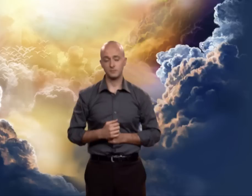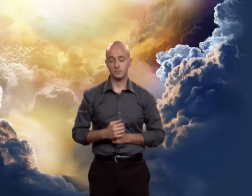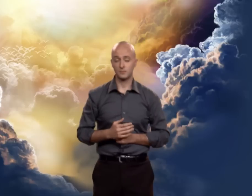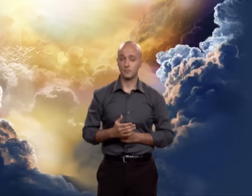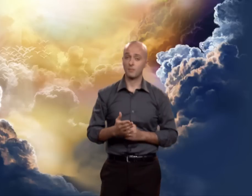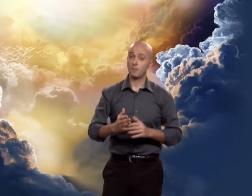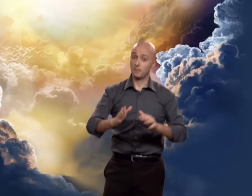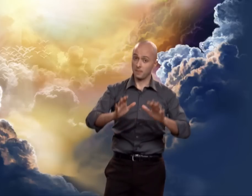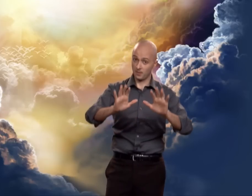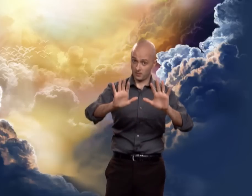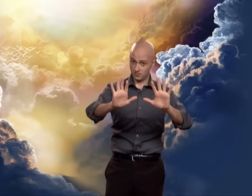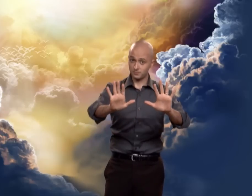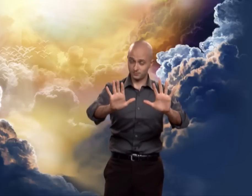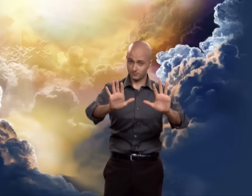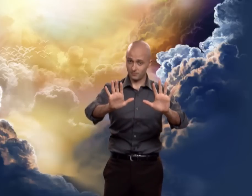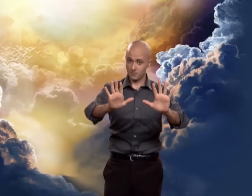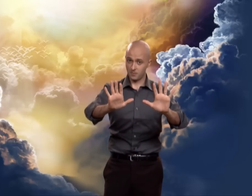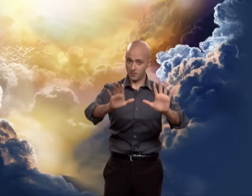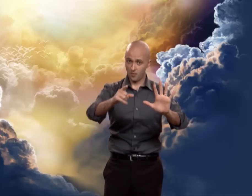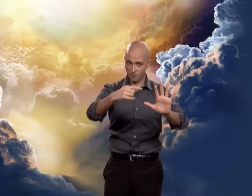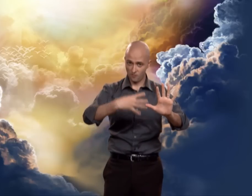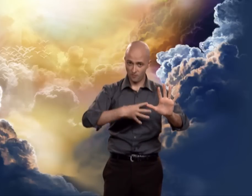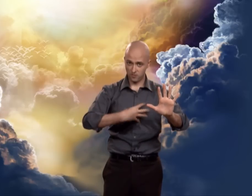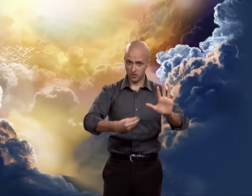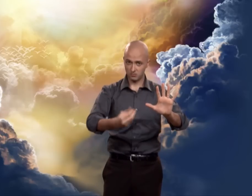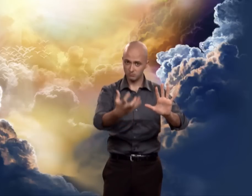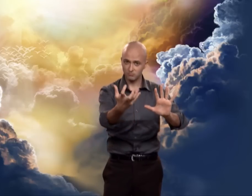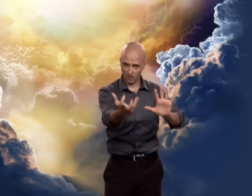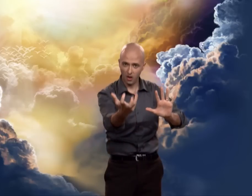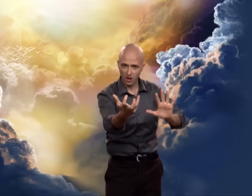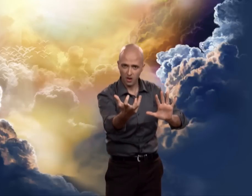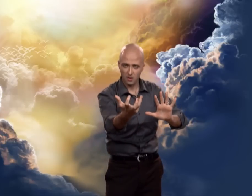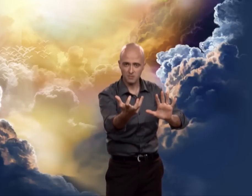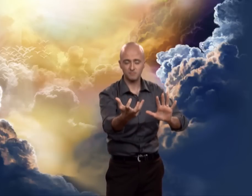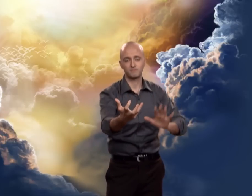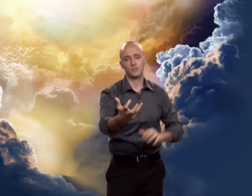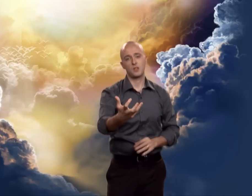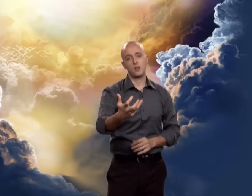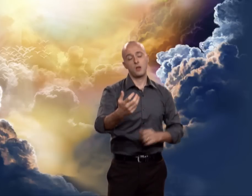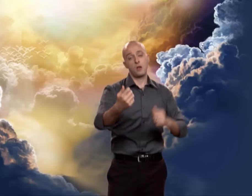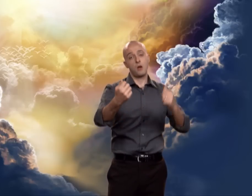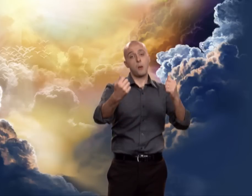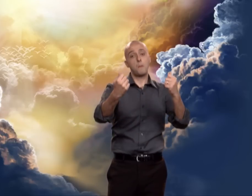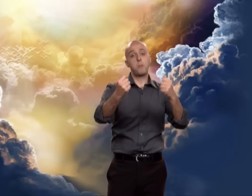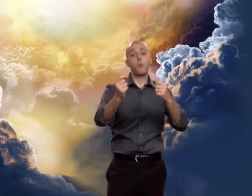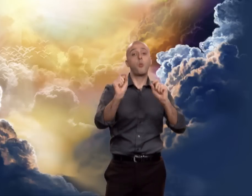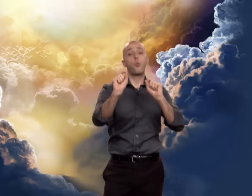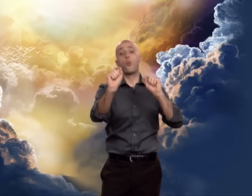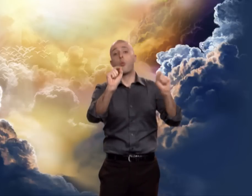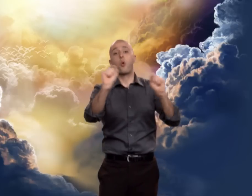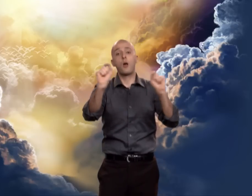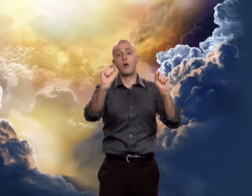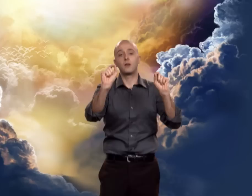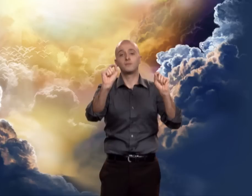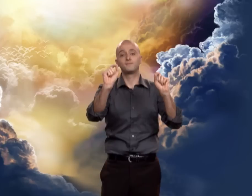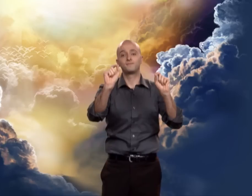para eles. A glória de Deus seria um fogo consumidor. Desejariam fugir daquele santo lugar e